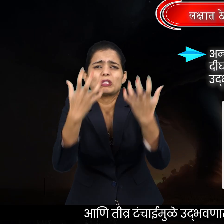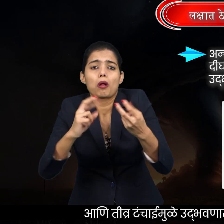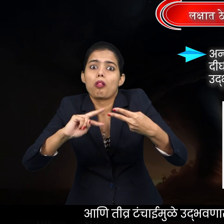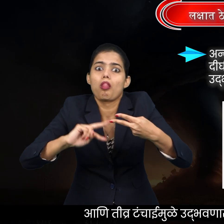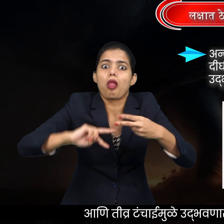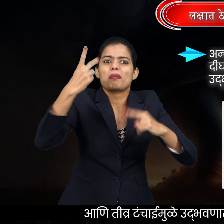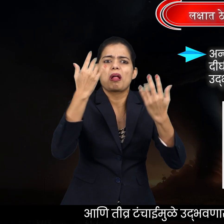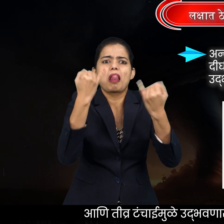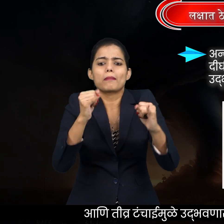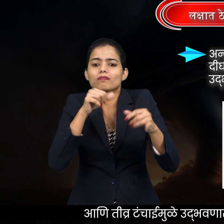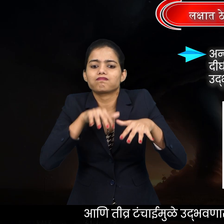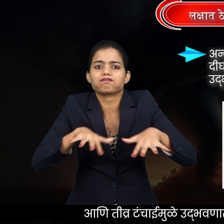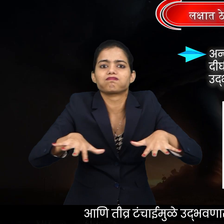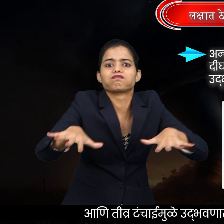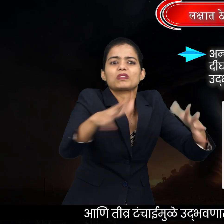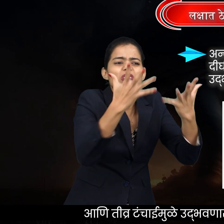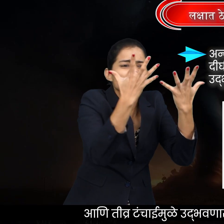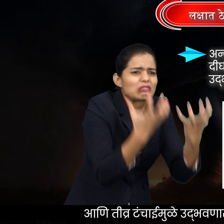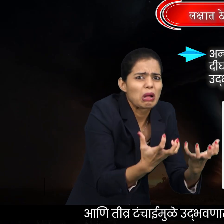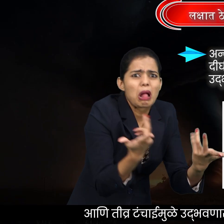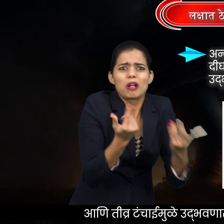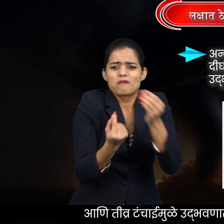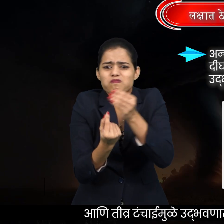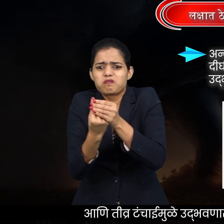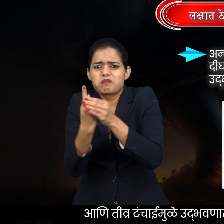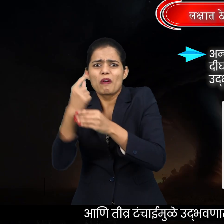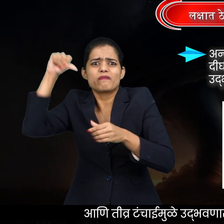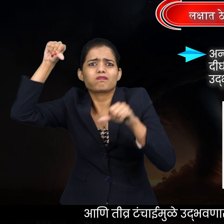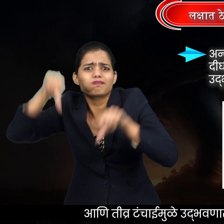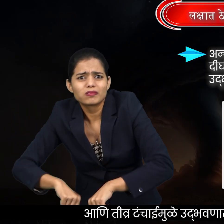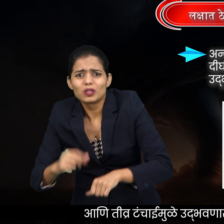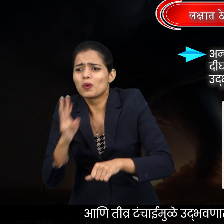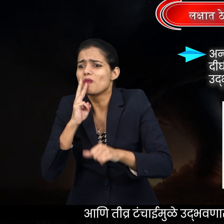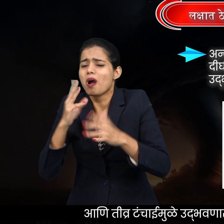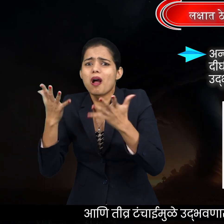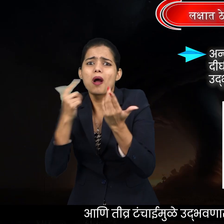म्हणजे दुष्काळ. पाचवा,